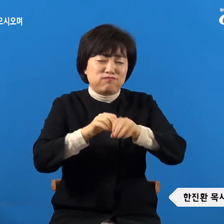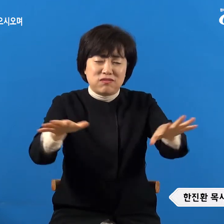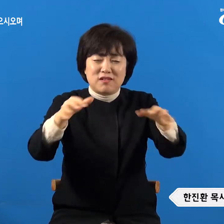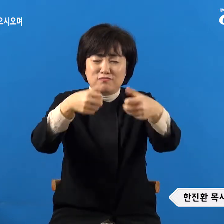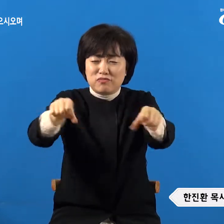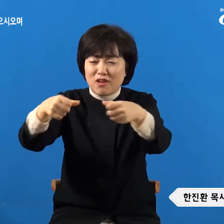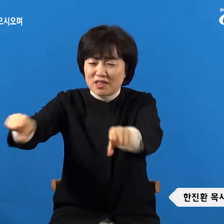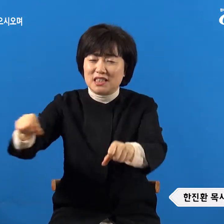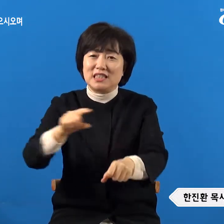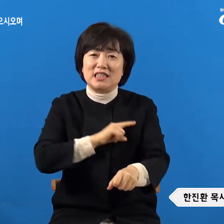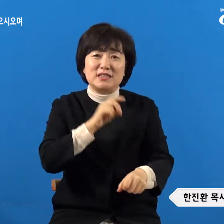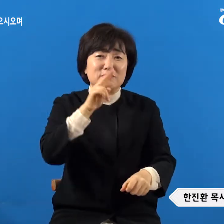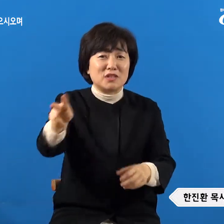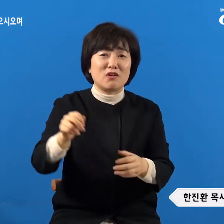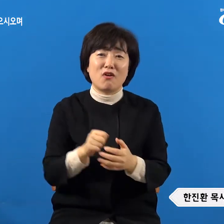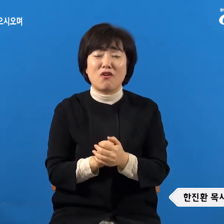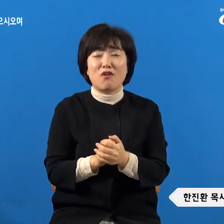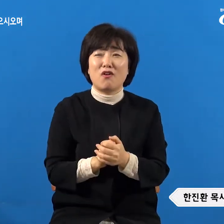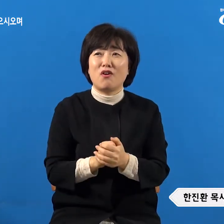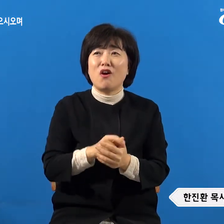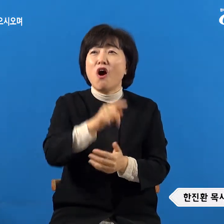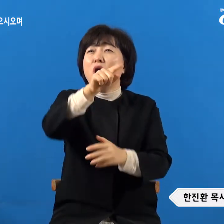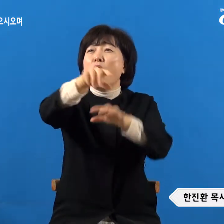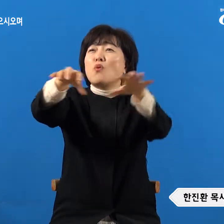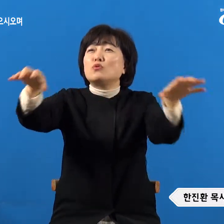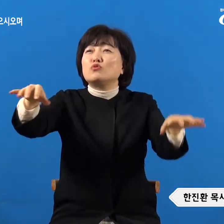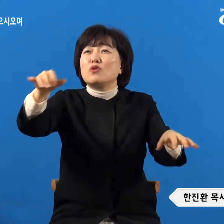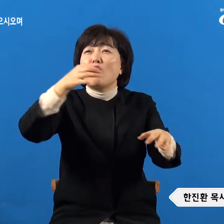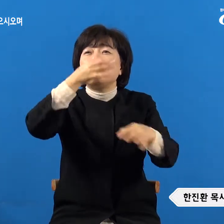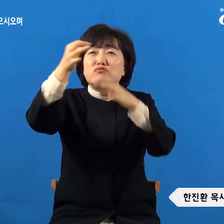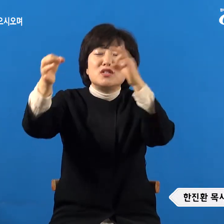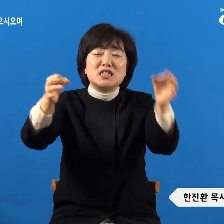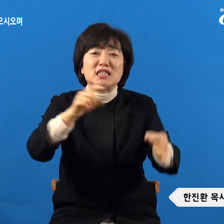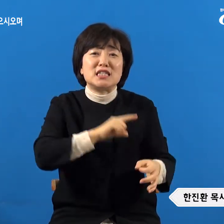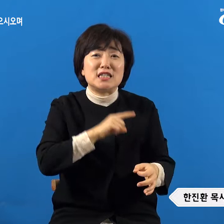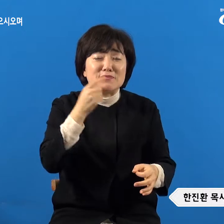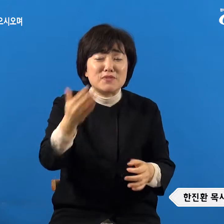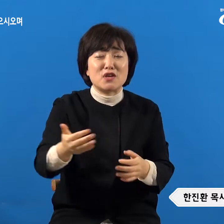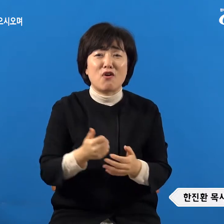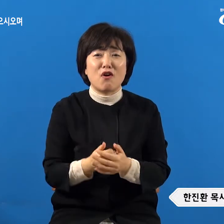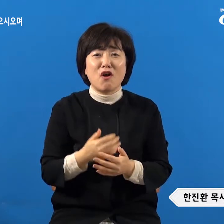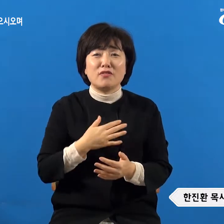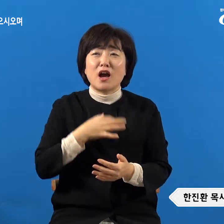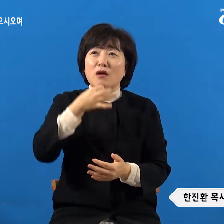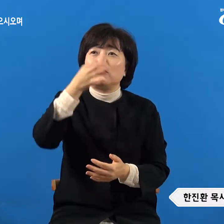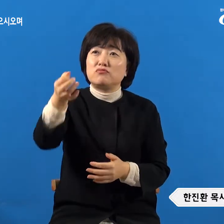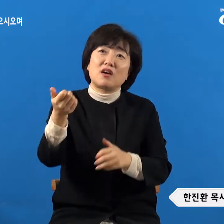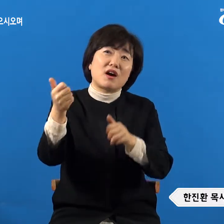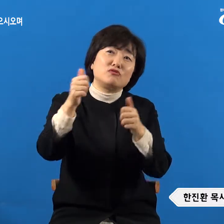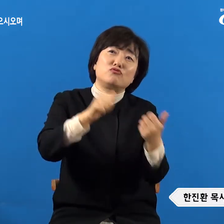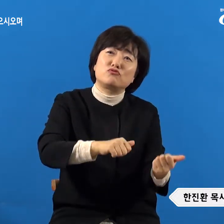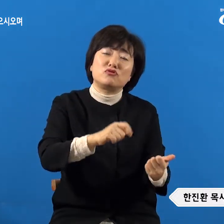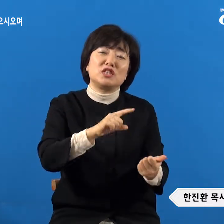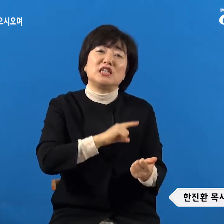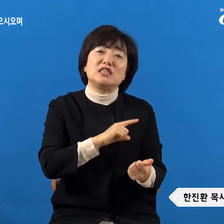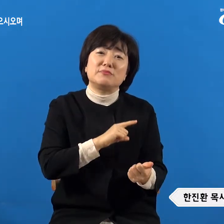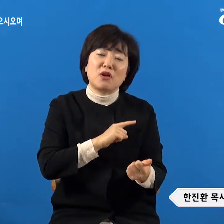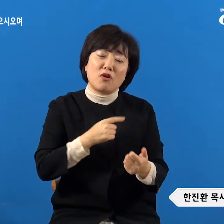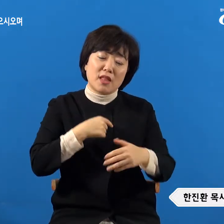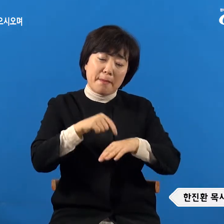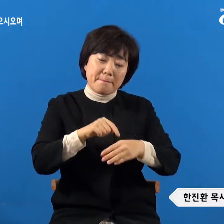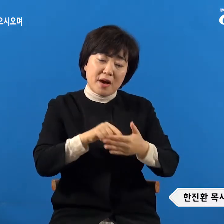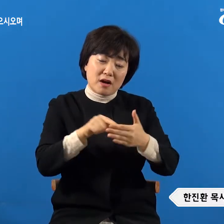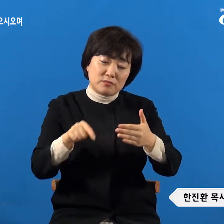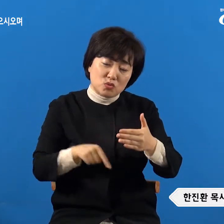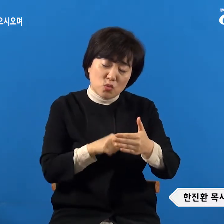불러도 주인 없는 이름이여, 부르다가 내가 죽을 이름이여, 심중에 남아있는 말 한마디는 끝끝내 마저